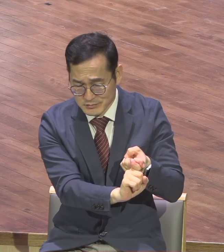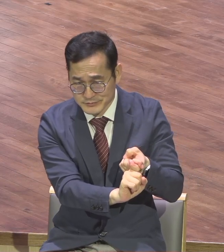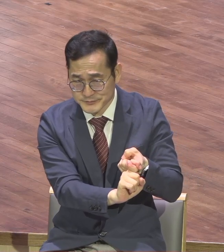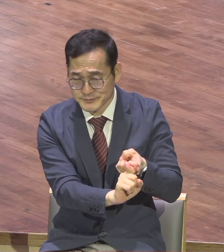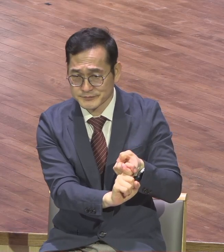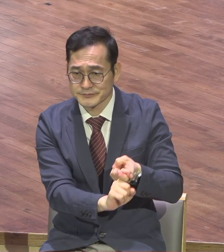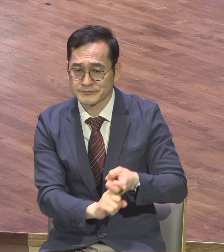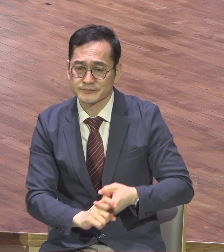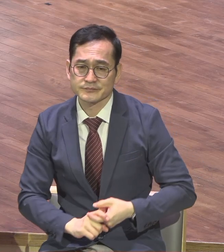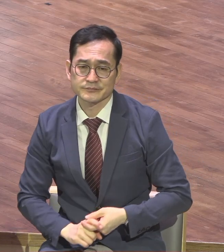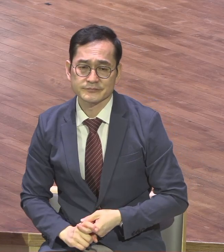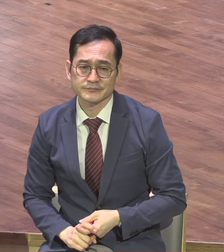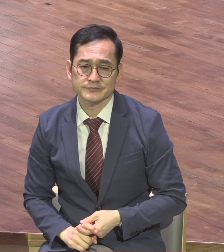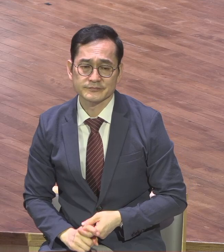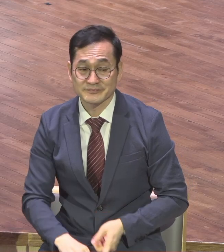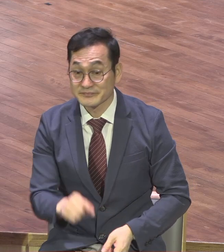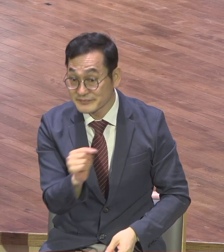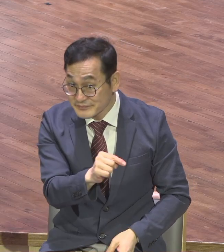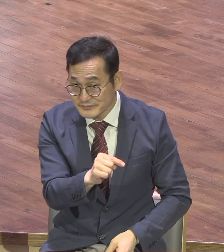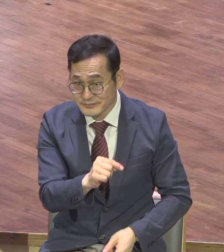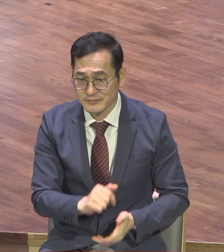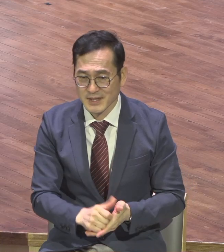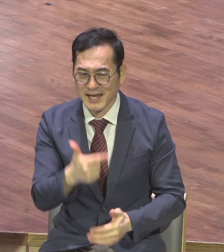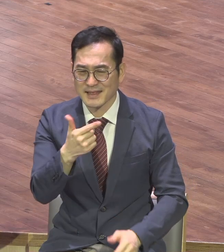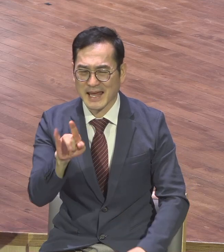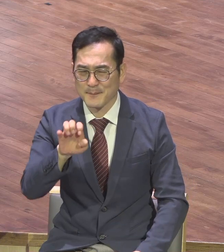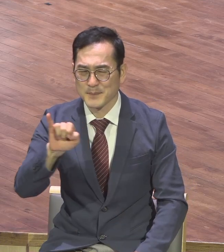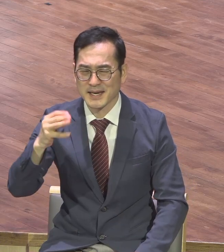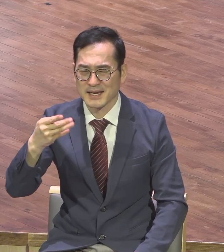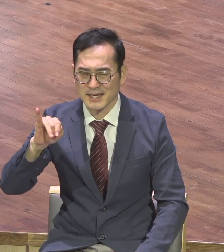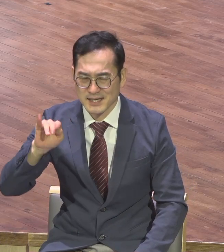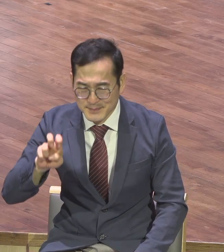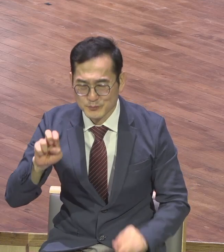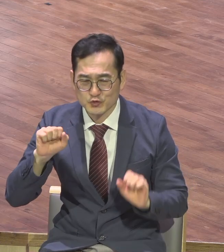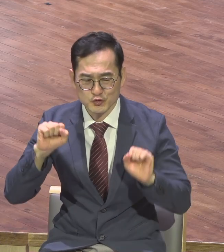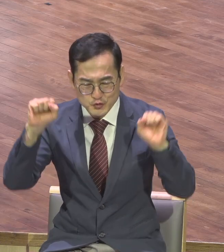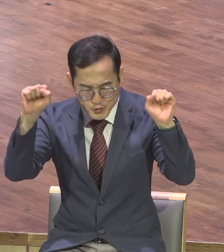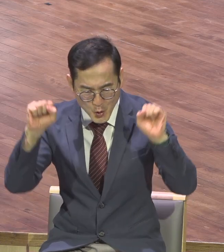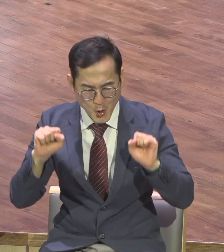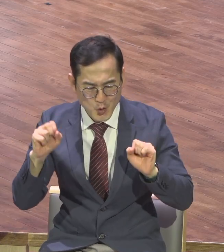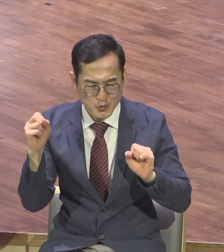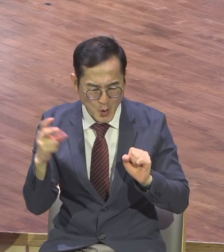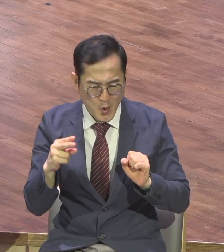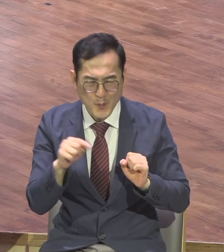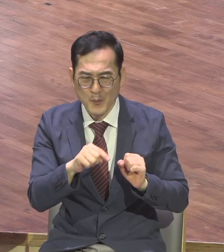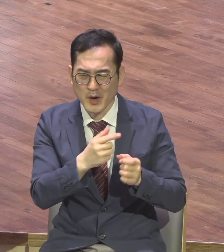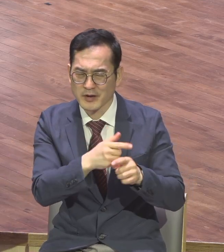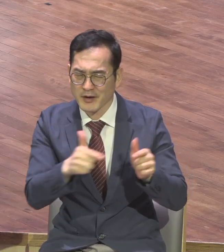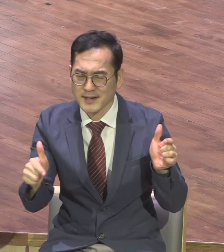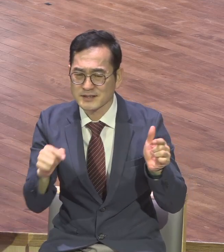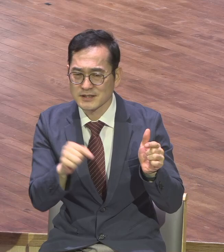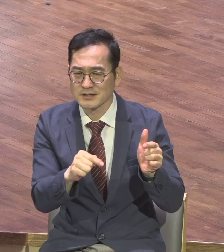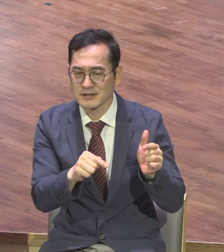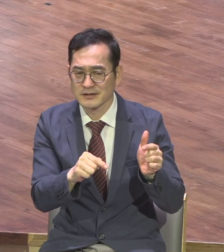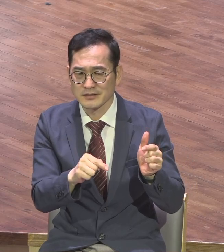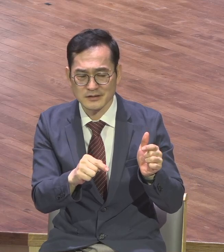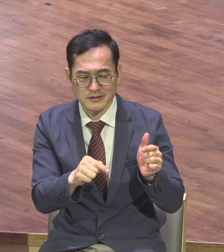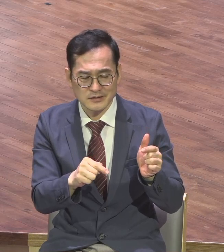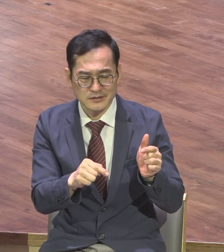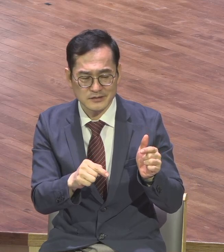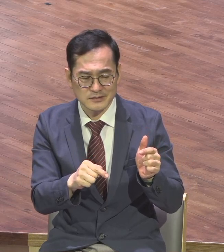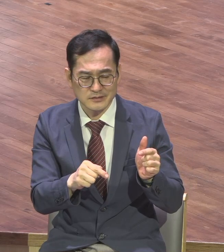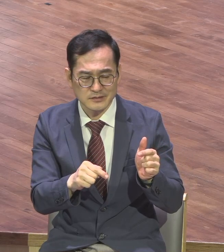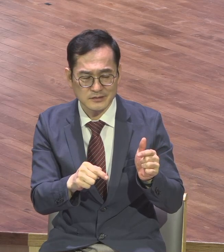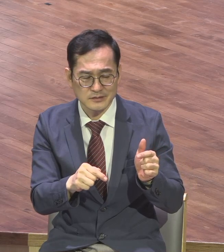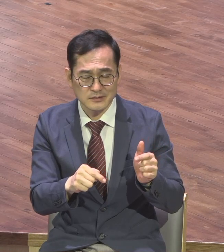접신운동하고 바로 이것이 네피림 운동을 하고 3단체 뉴에이지 명상 같은 것으로 지금 현재로 전